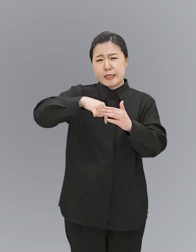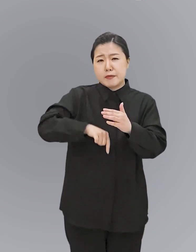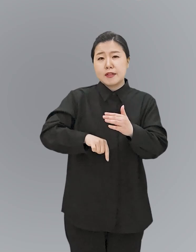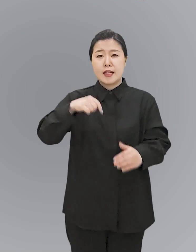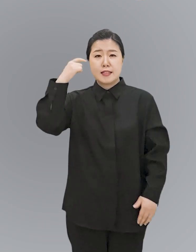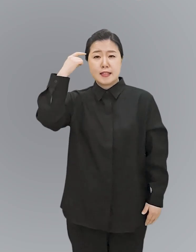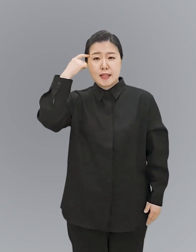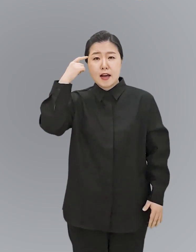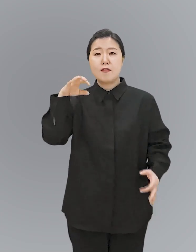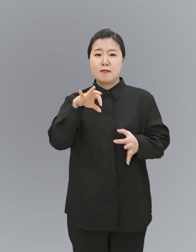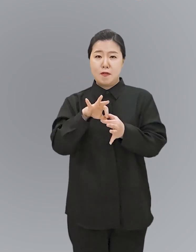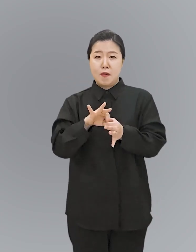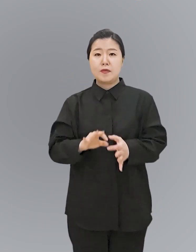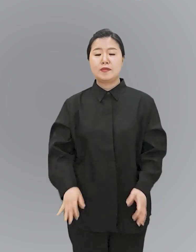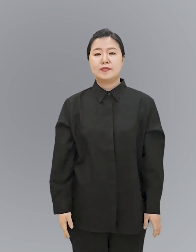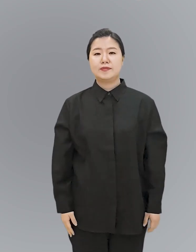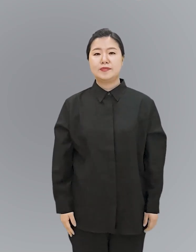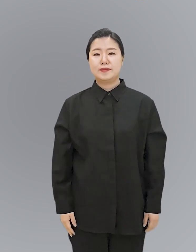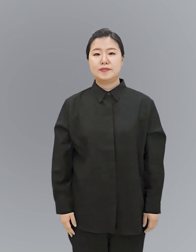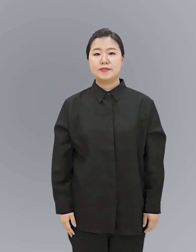같은 영역입니다.